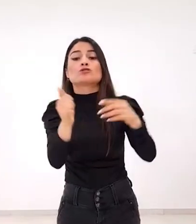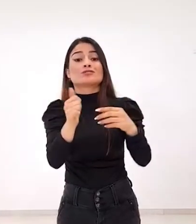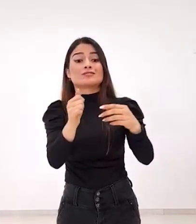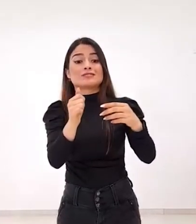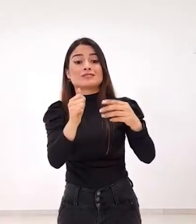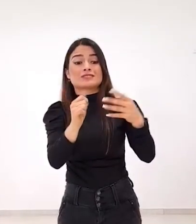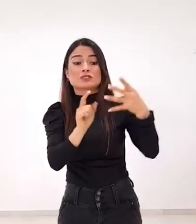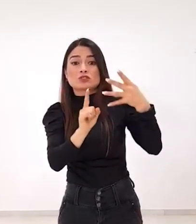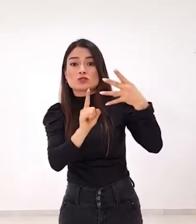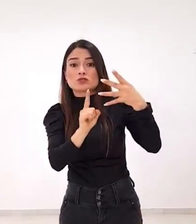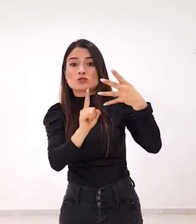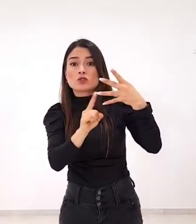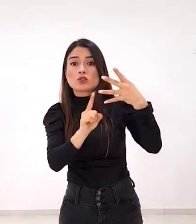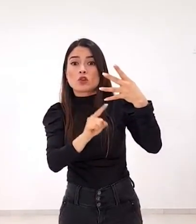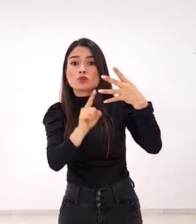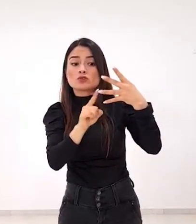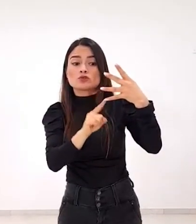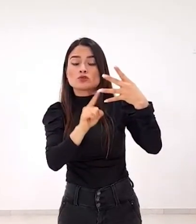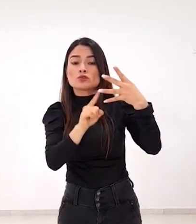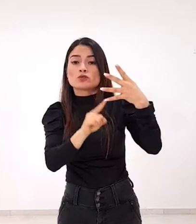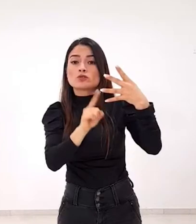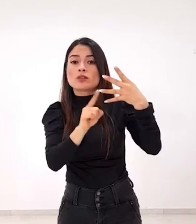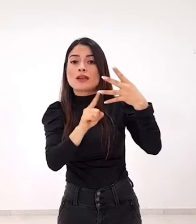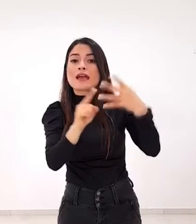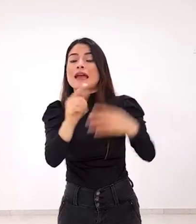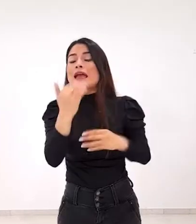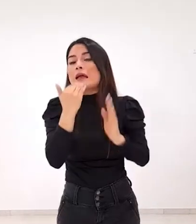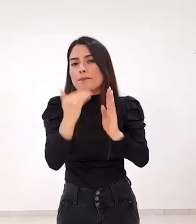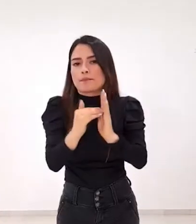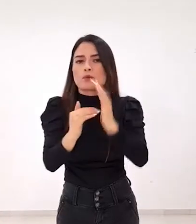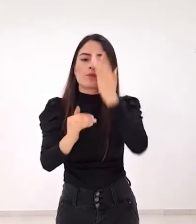puede conducir con espejos auxiliar